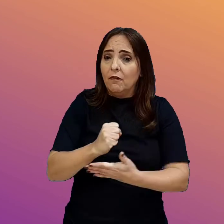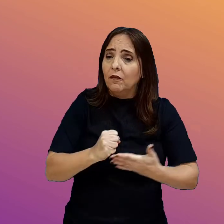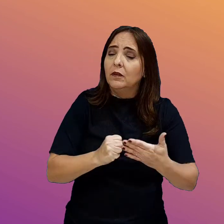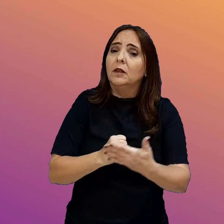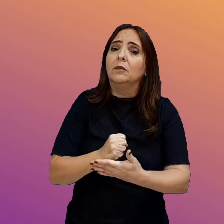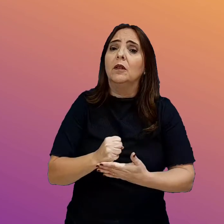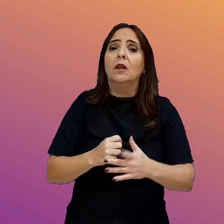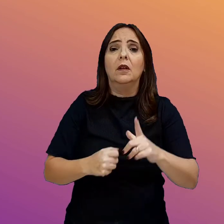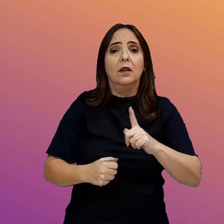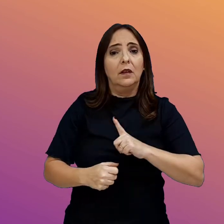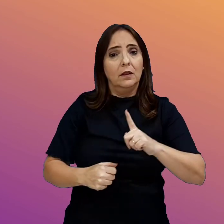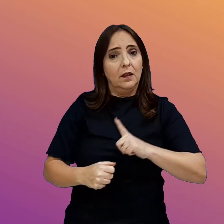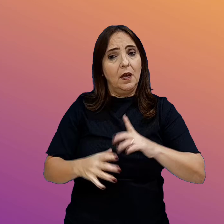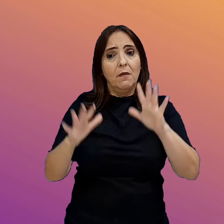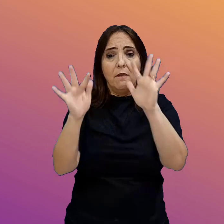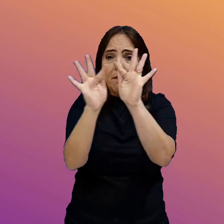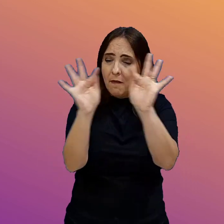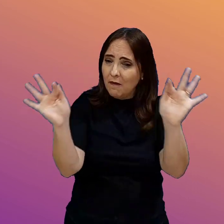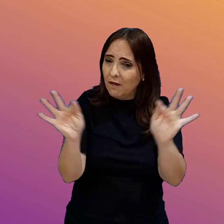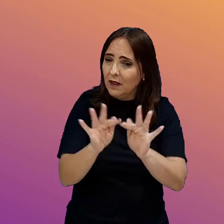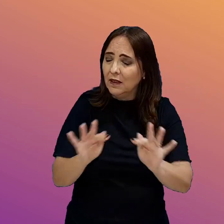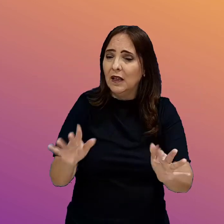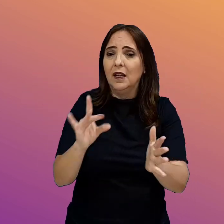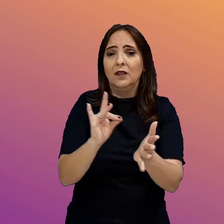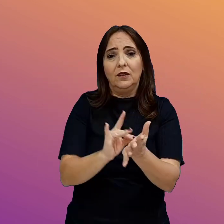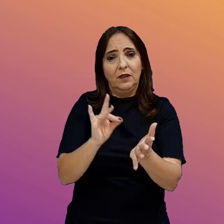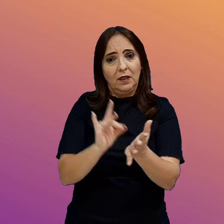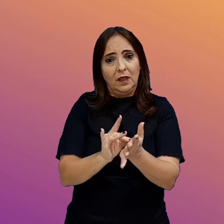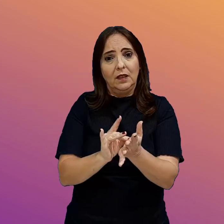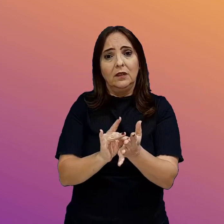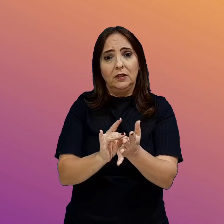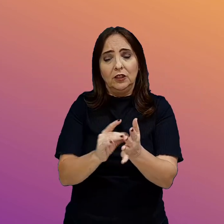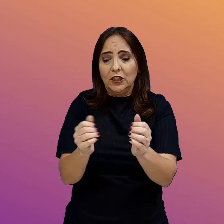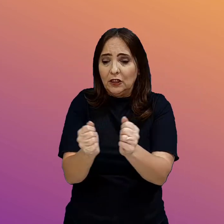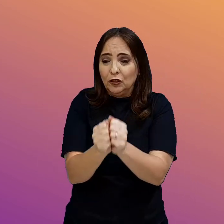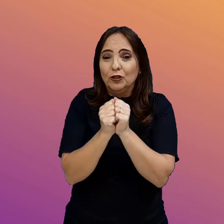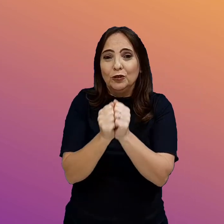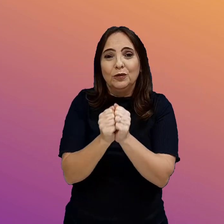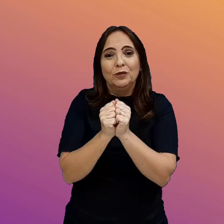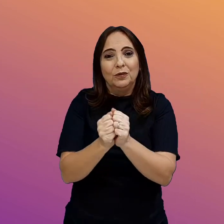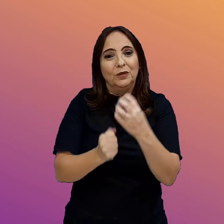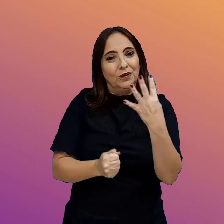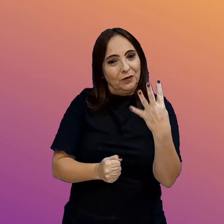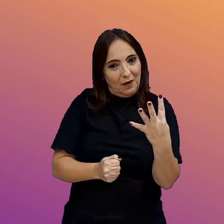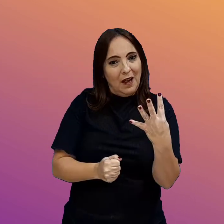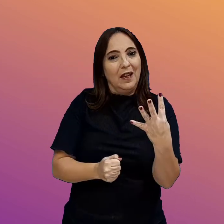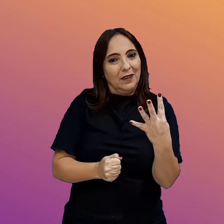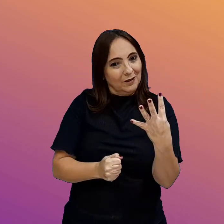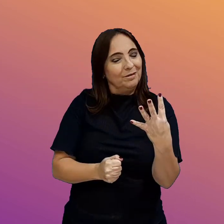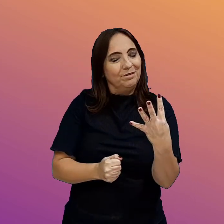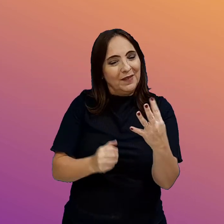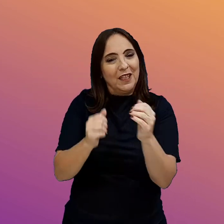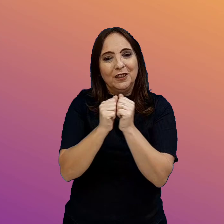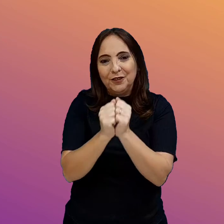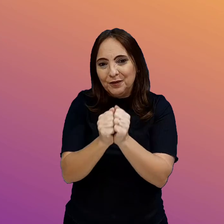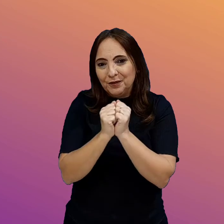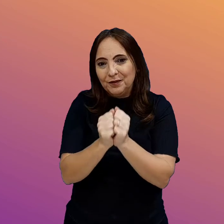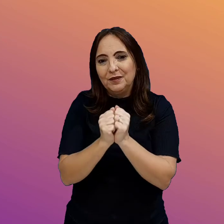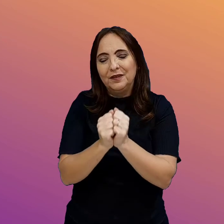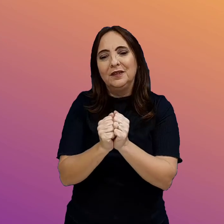Nós temos uma felicidade de estar os quatro juntos e a